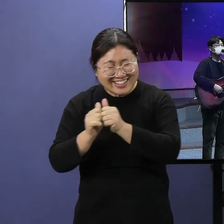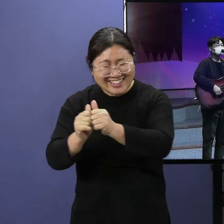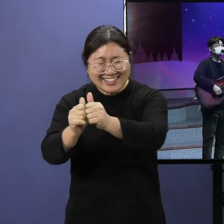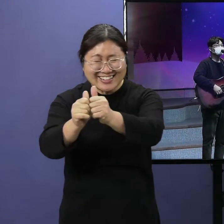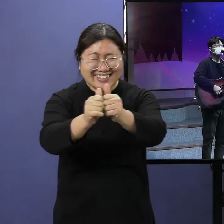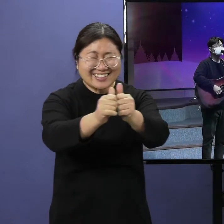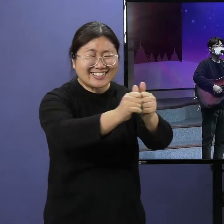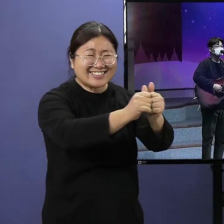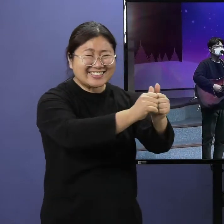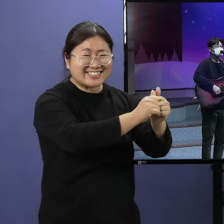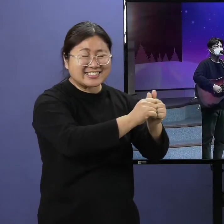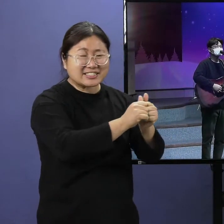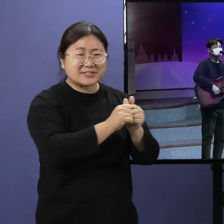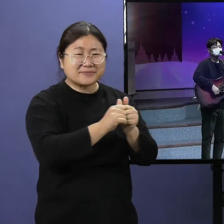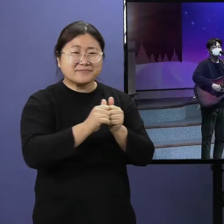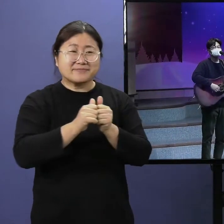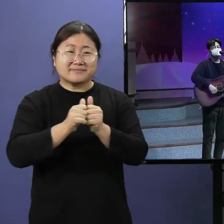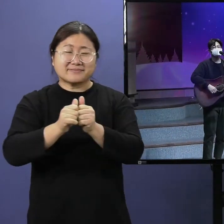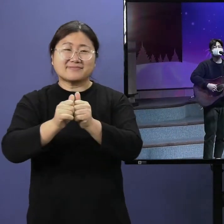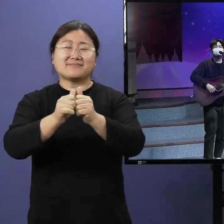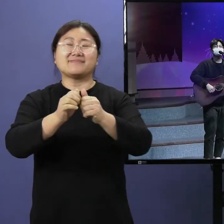함께하리라.